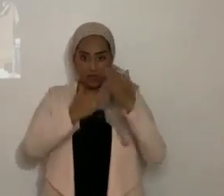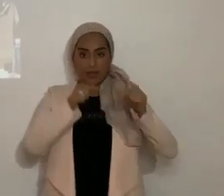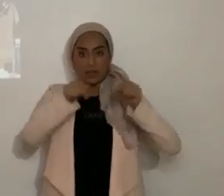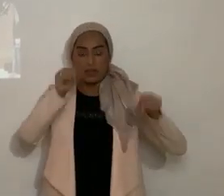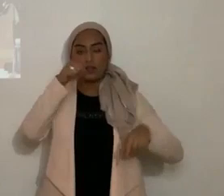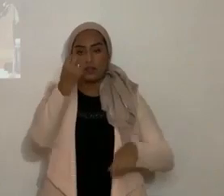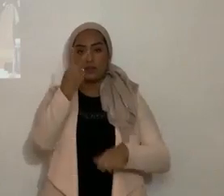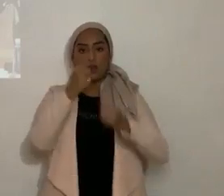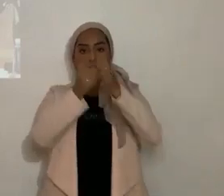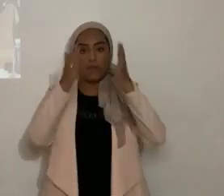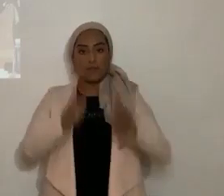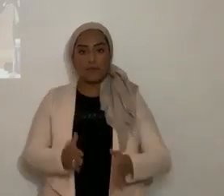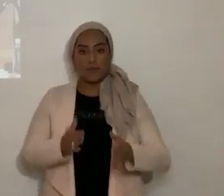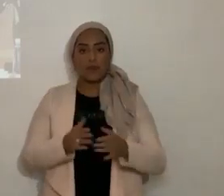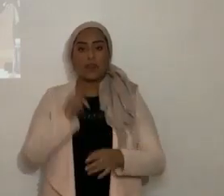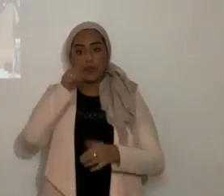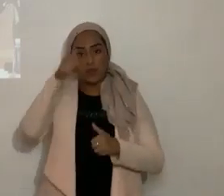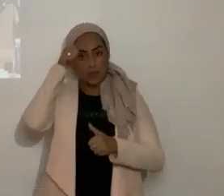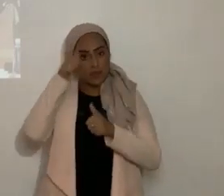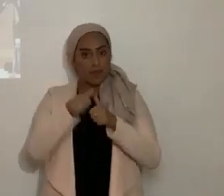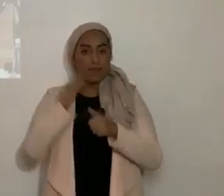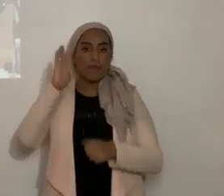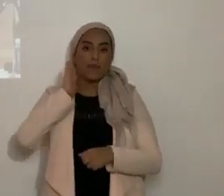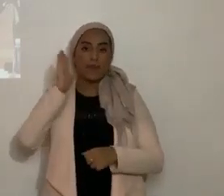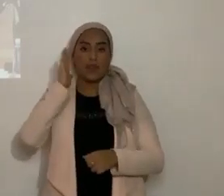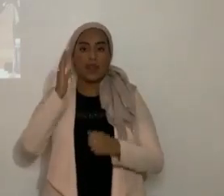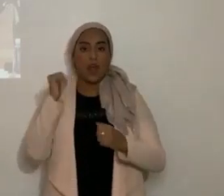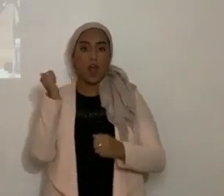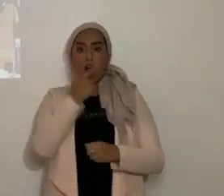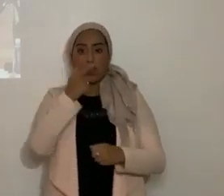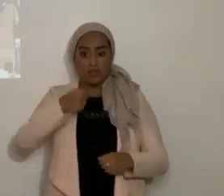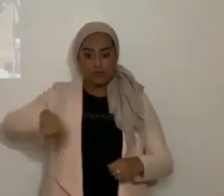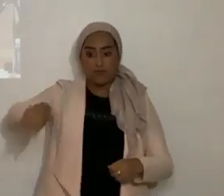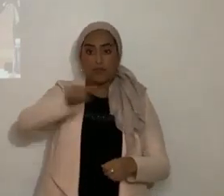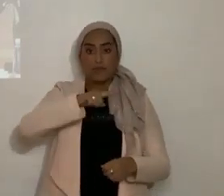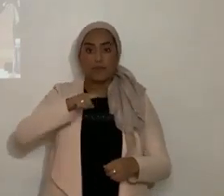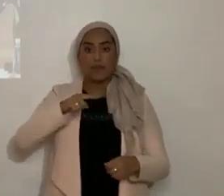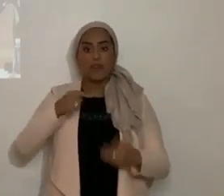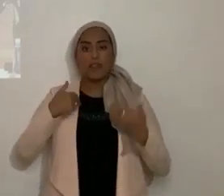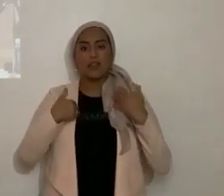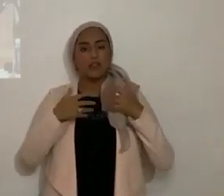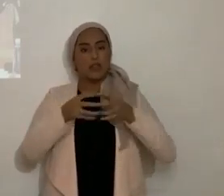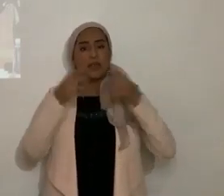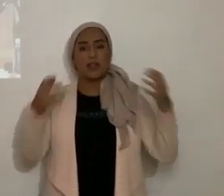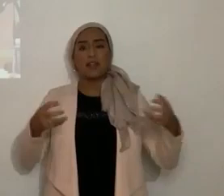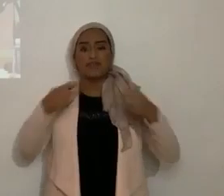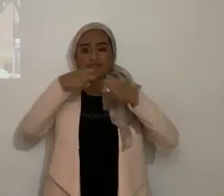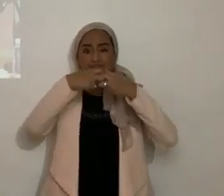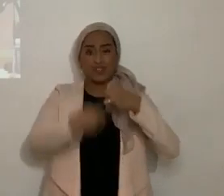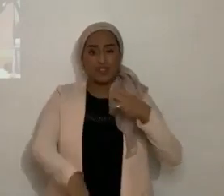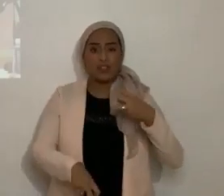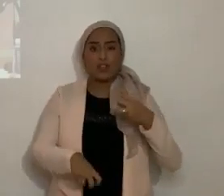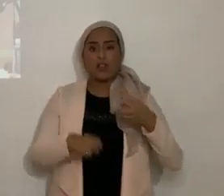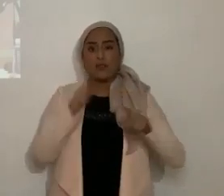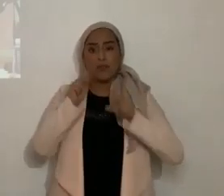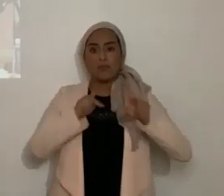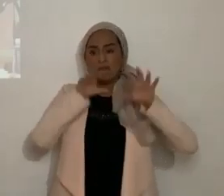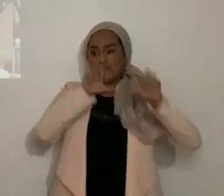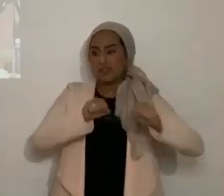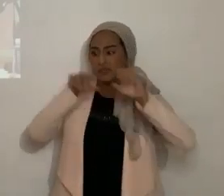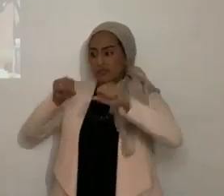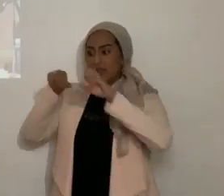Los shaliahim, los primeros discípulos, ustedes recordarán que todos ellos pasaron aflicciones, pasaron